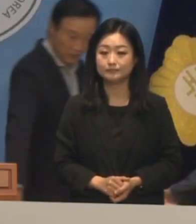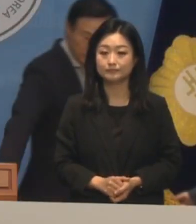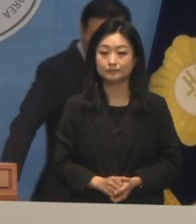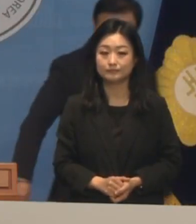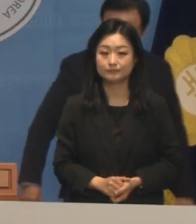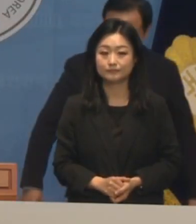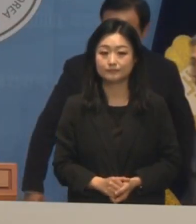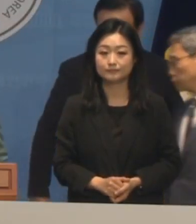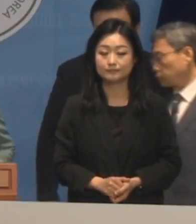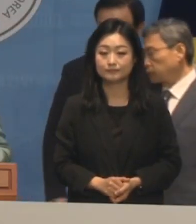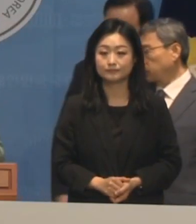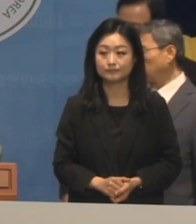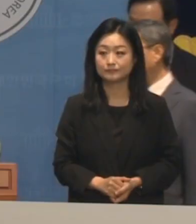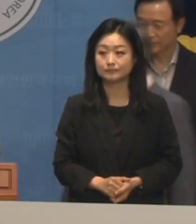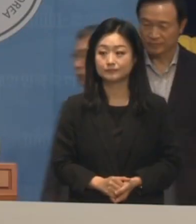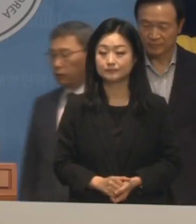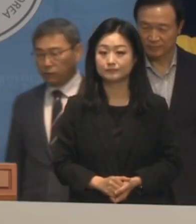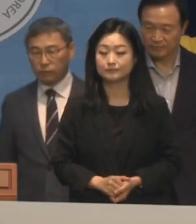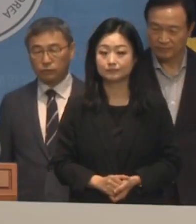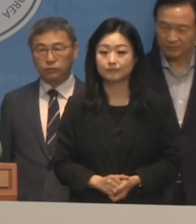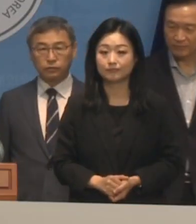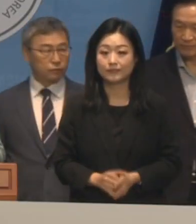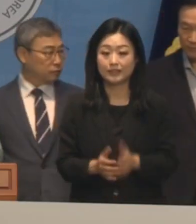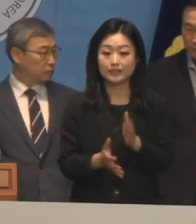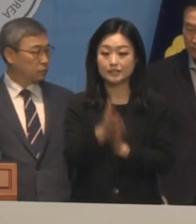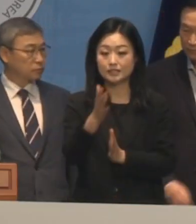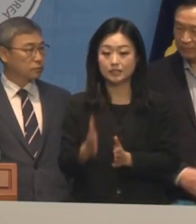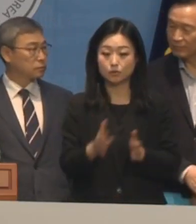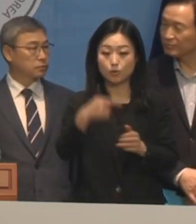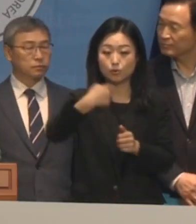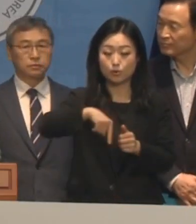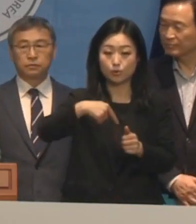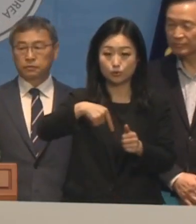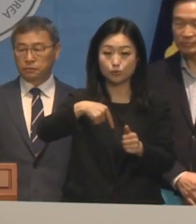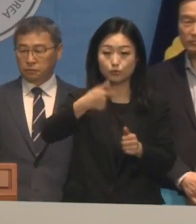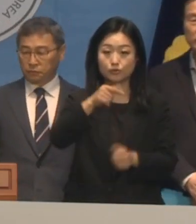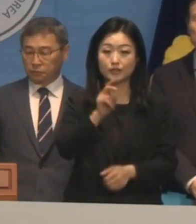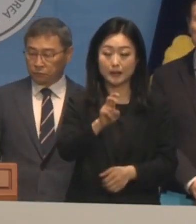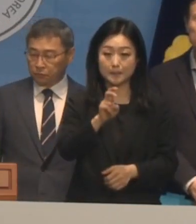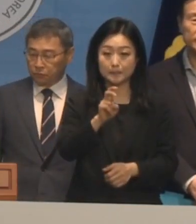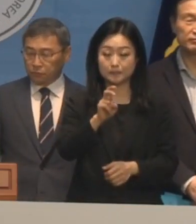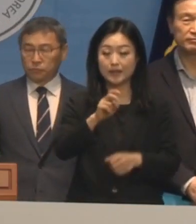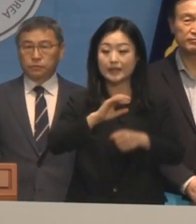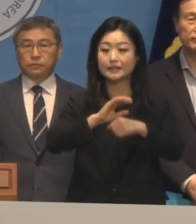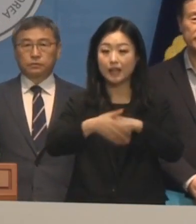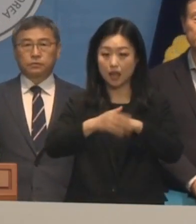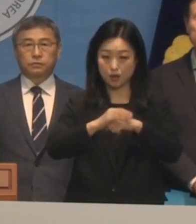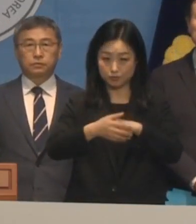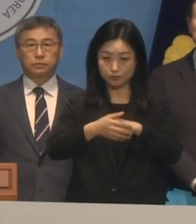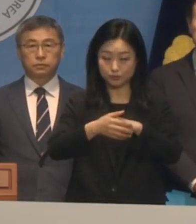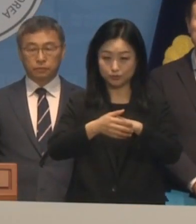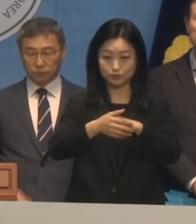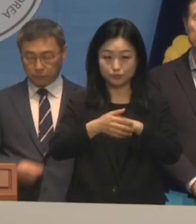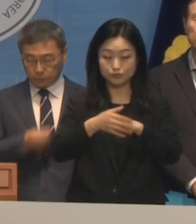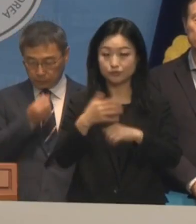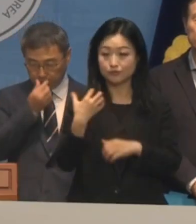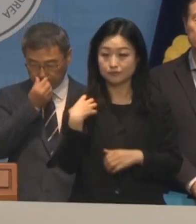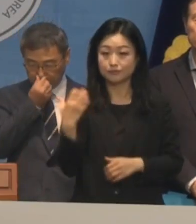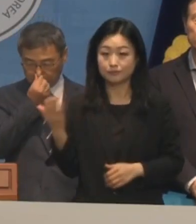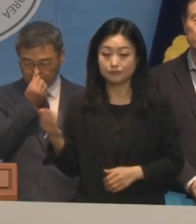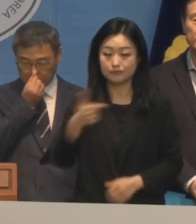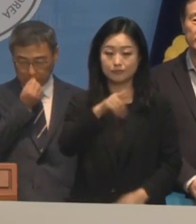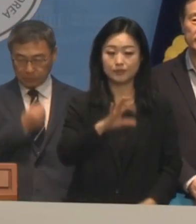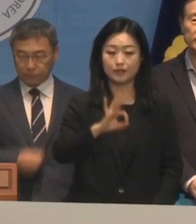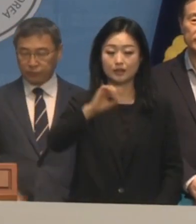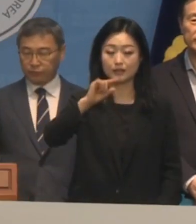강력하게 촉구합니다. 오늘 함께해 주신 모든 분들께 감사드리며 기자회견을 계기로 지방교육 재정의 위기 상황이 제대로